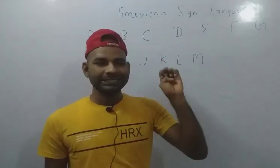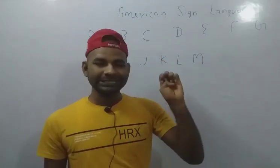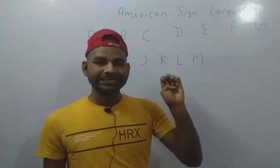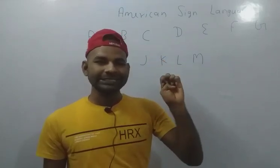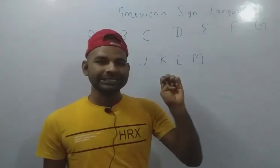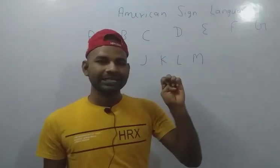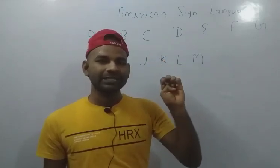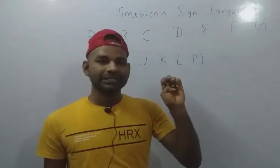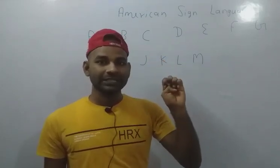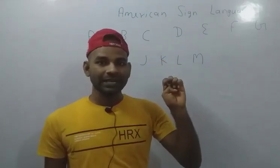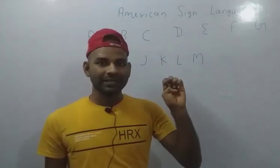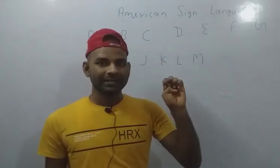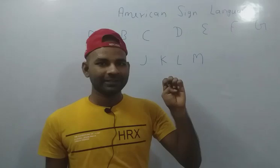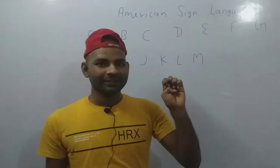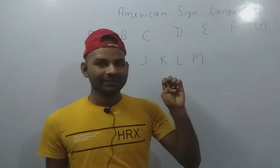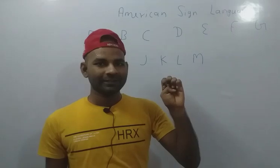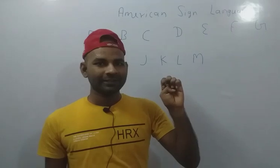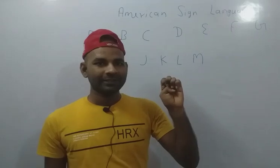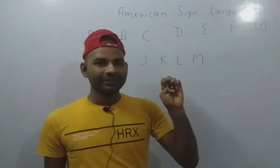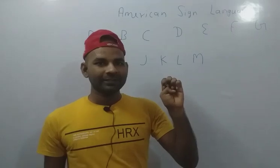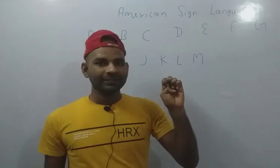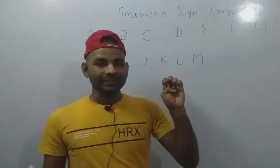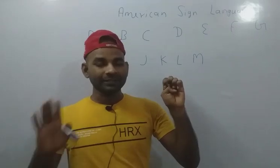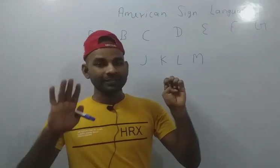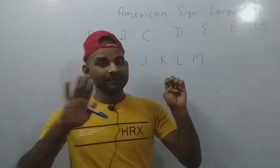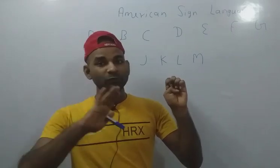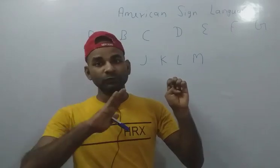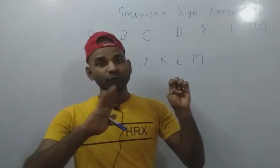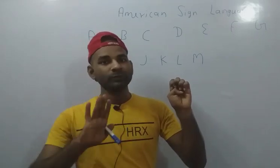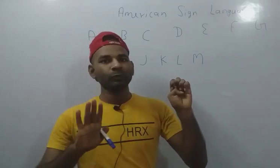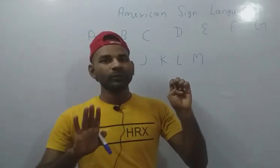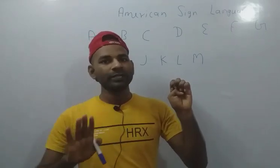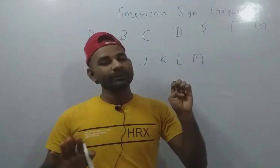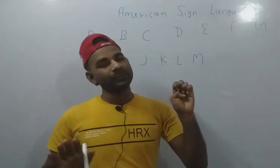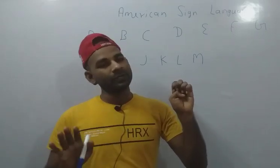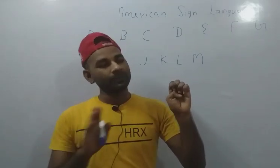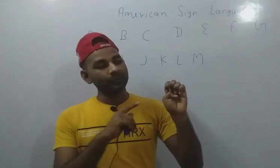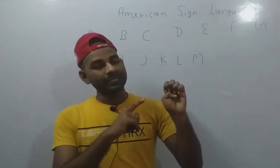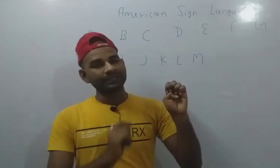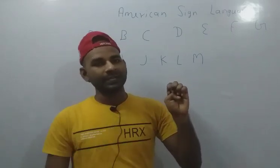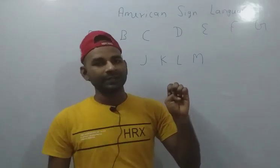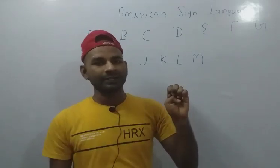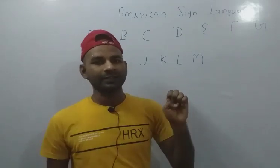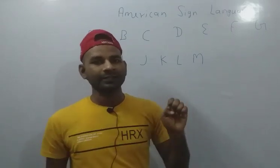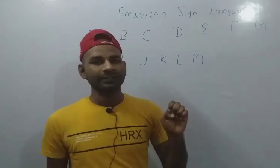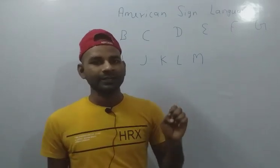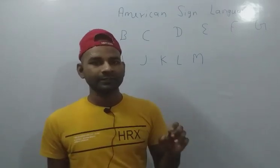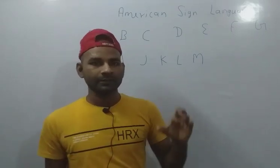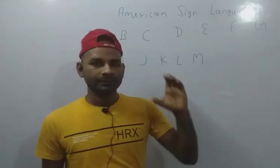CAKE, केक। याद रखिए आपको कुछ मुंह से बोलना नहीं, बस केवल आपको इशारा करना है ऐसे।